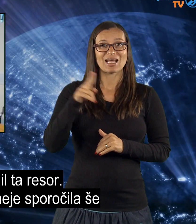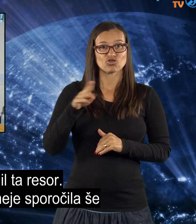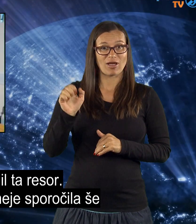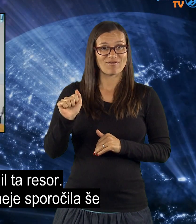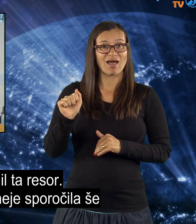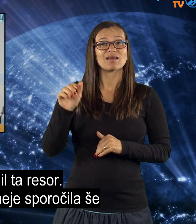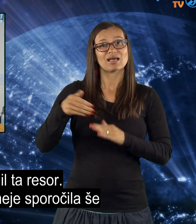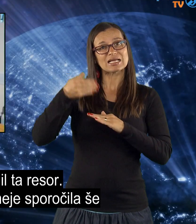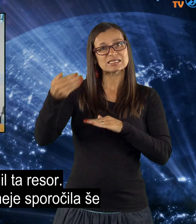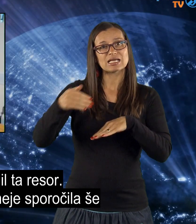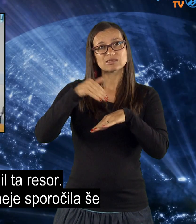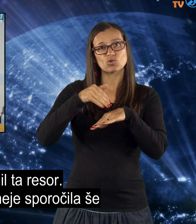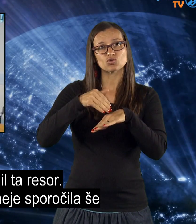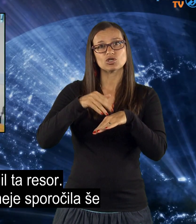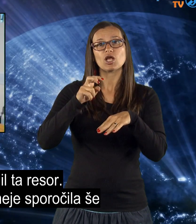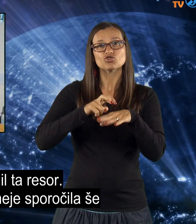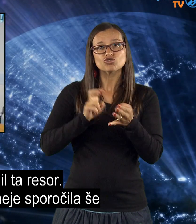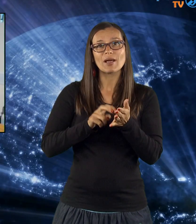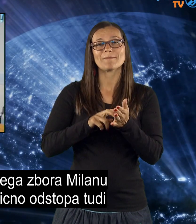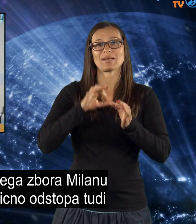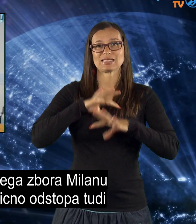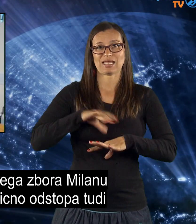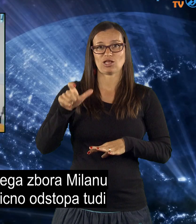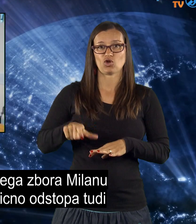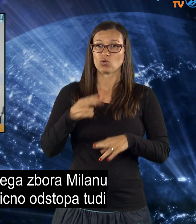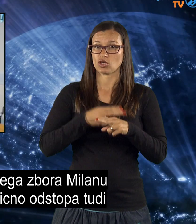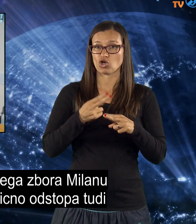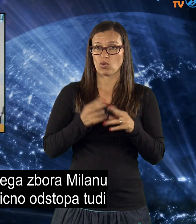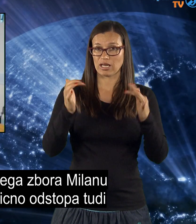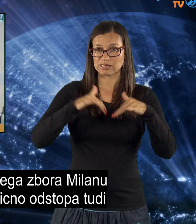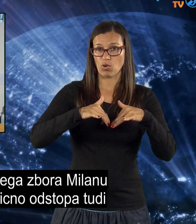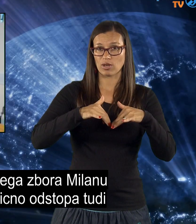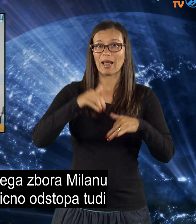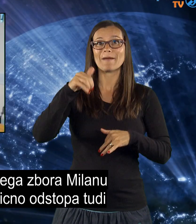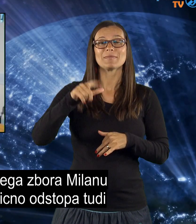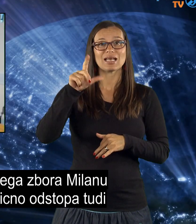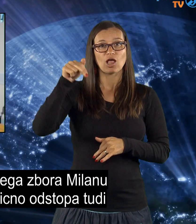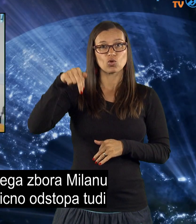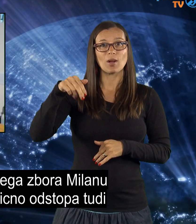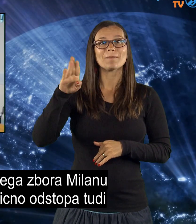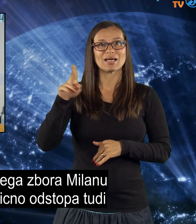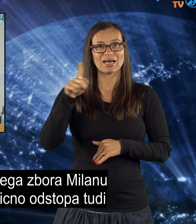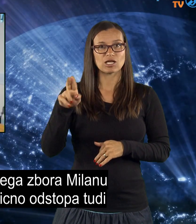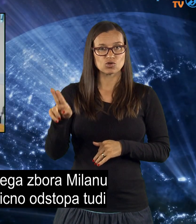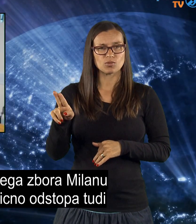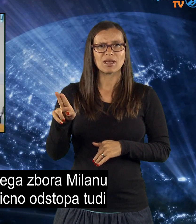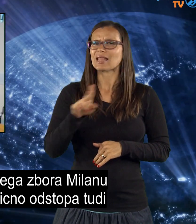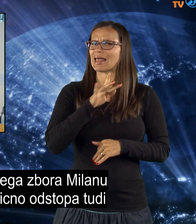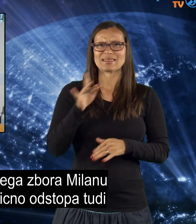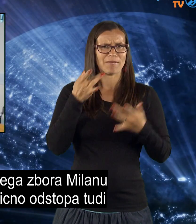Markeževa je kasneje sporočila še predsedniku državnega zbora Milanu Brglezu, da nepreklicno odstopa tudi z mesta